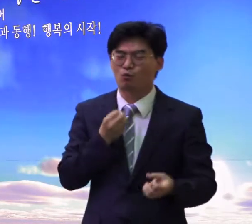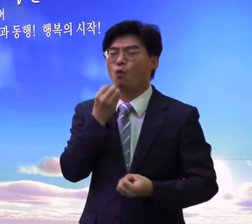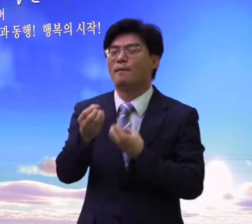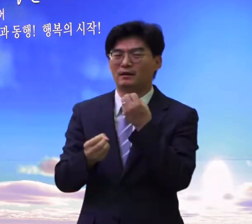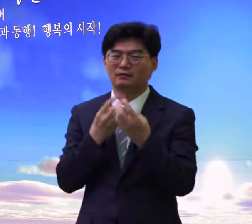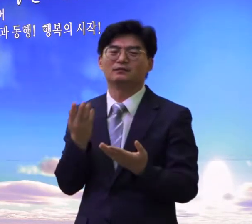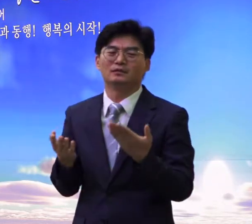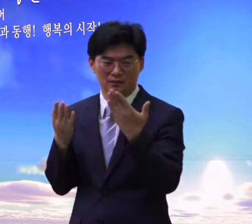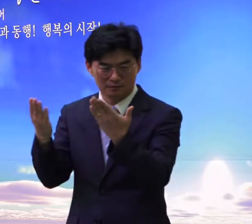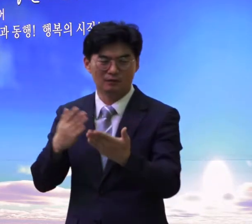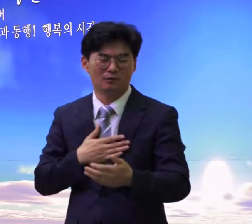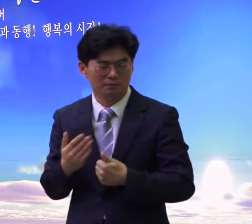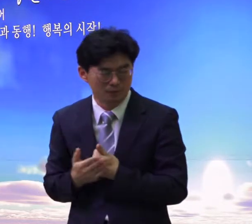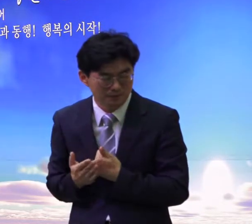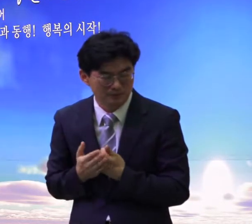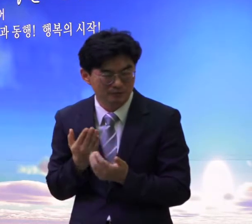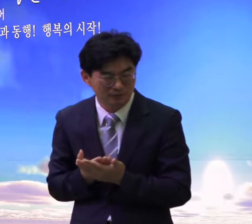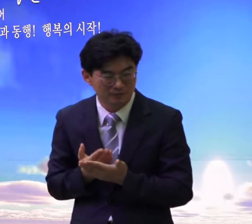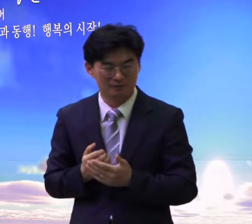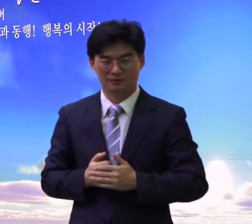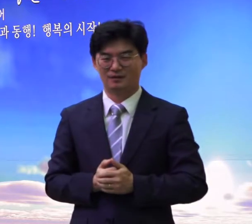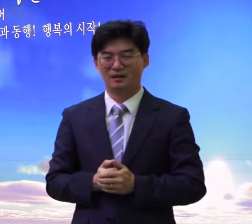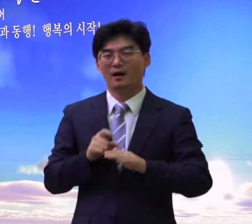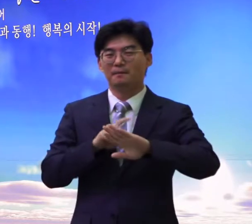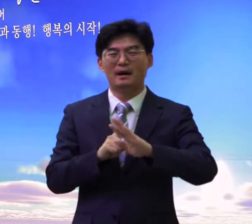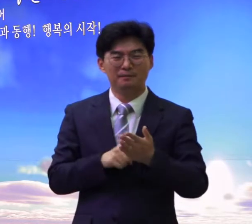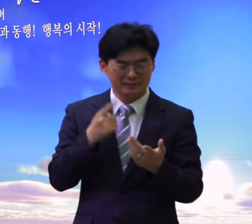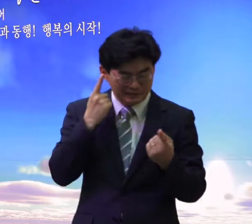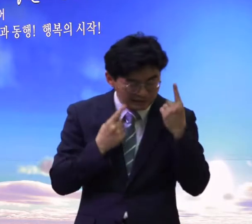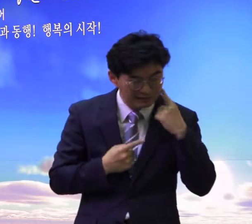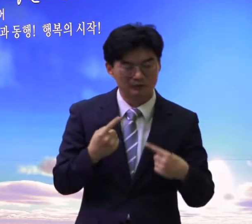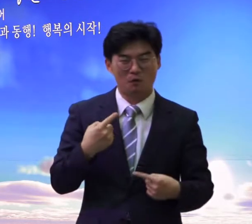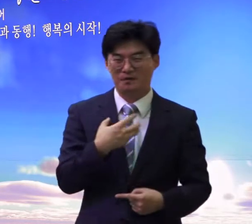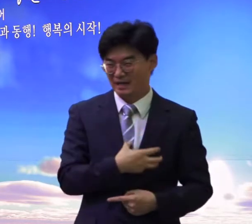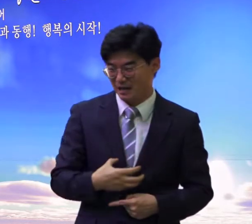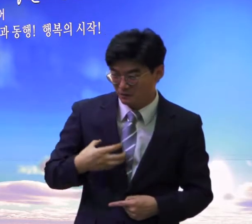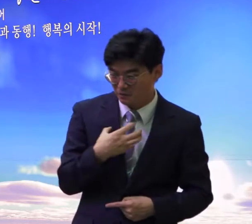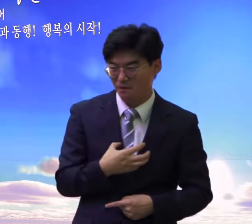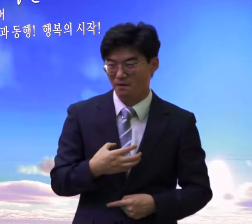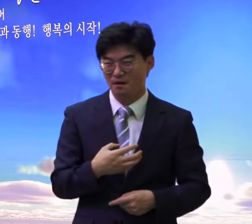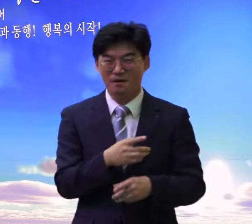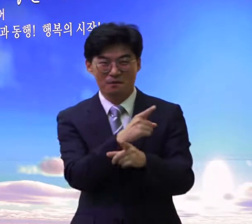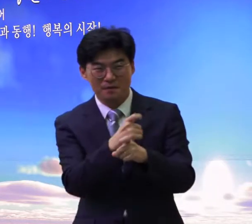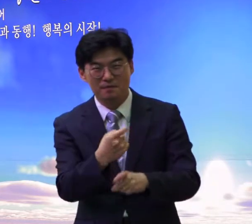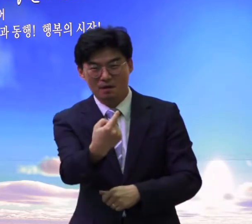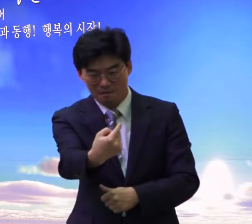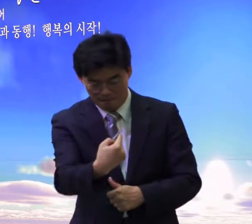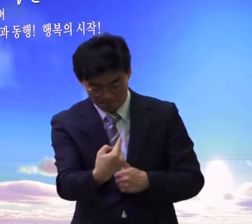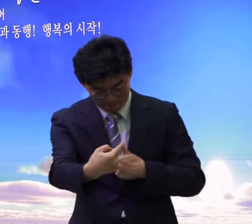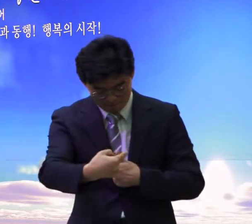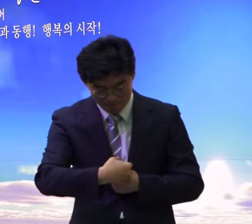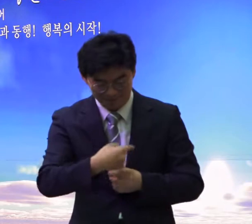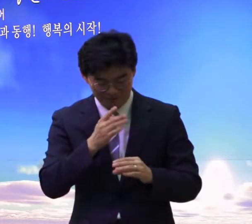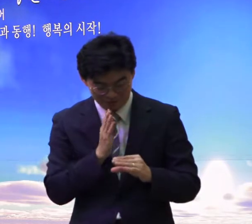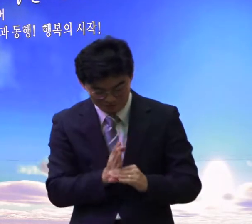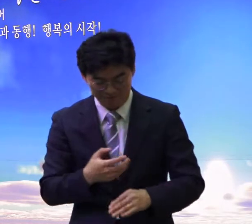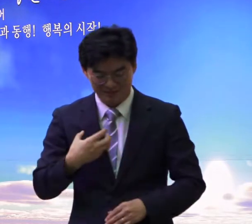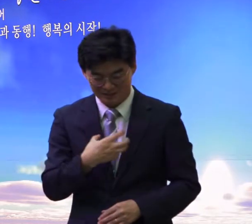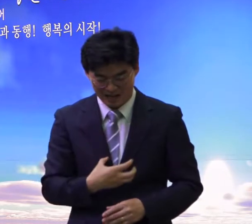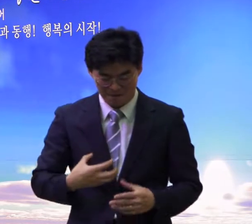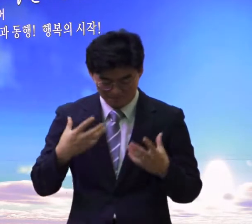그 마음이 그 속에서 상하고 그의 모든 대적들이 그 앞에 그를 잡으려고 숨어있는 것, 그것을